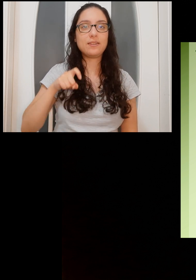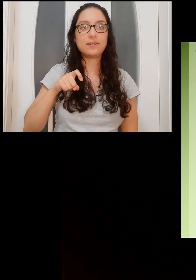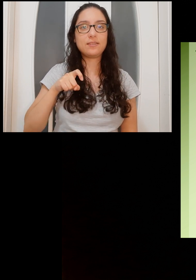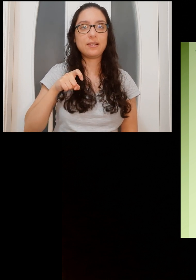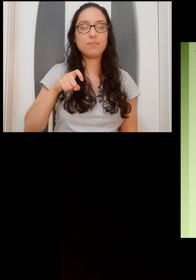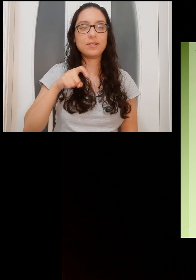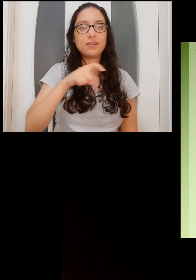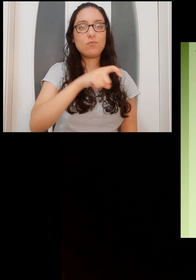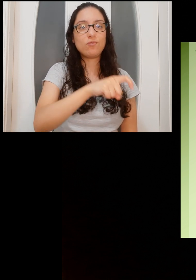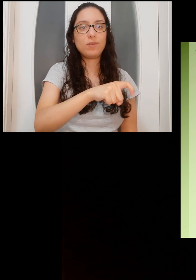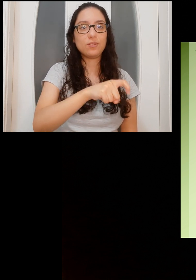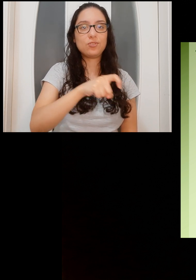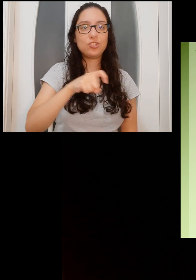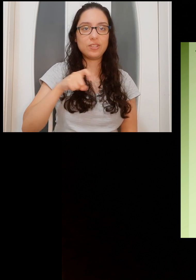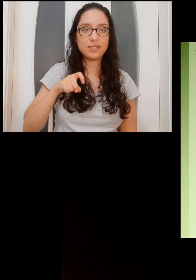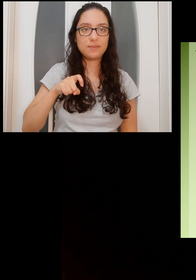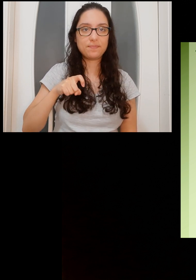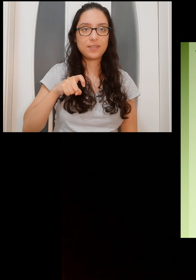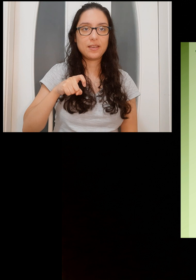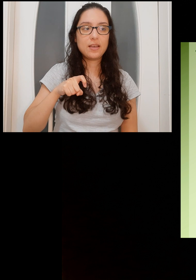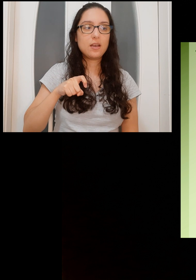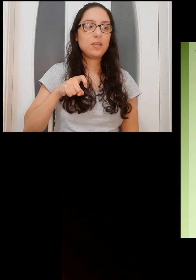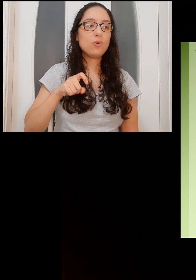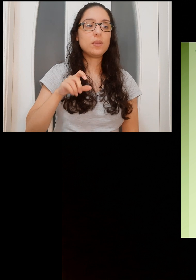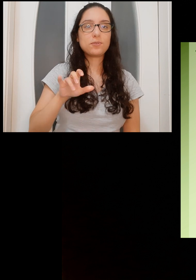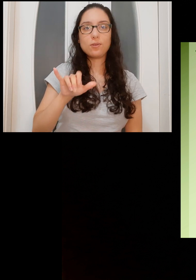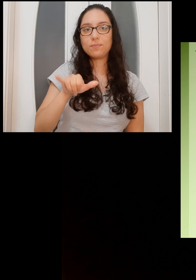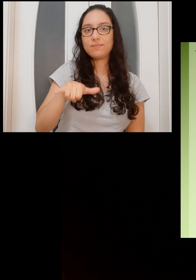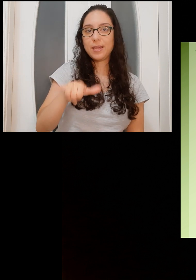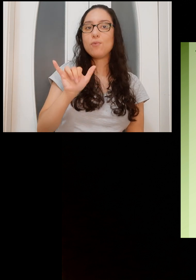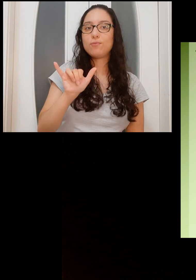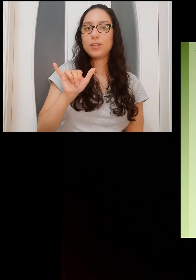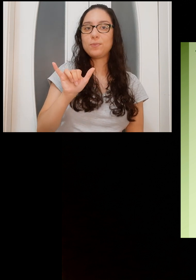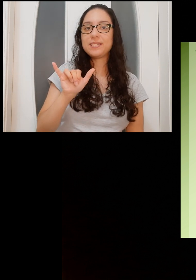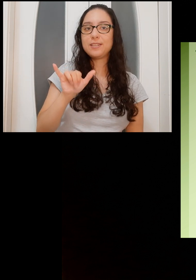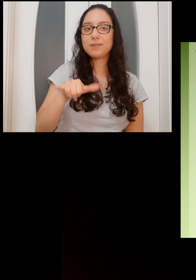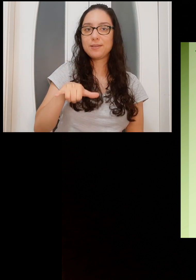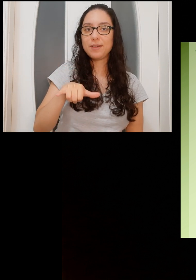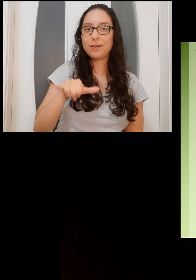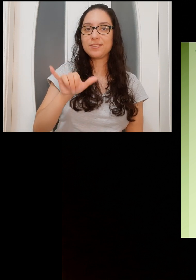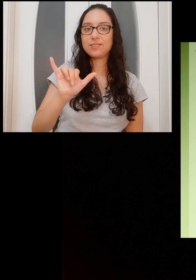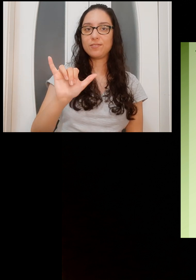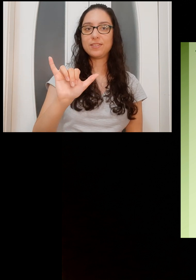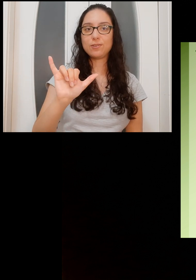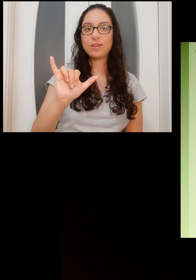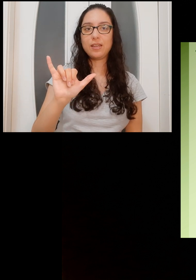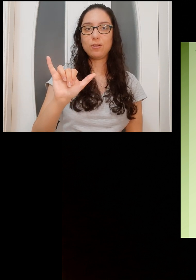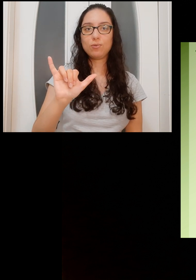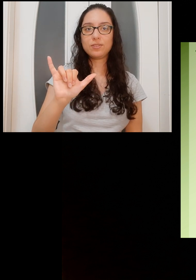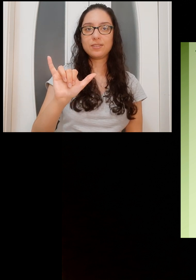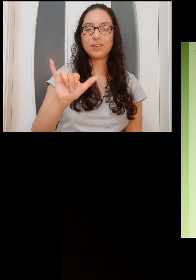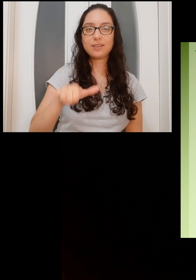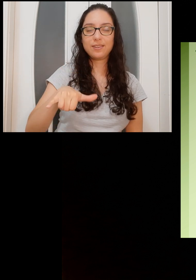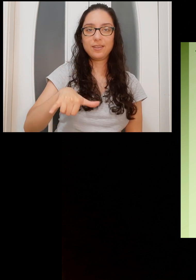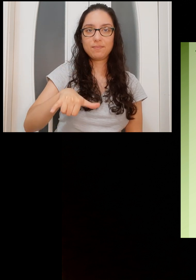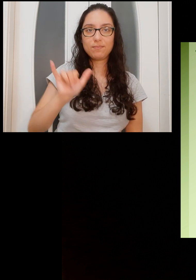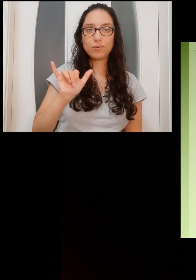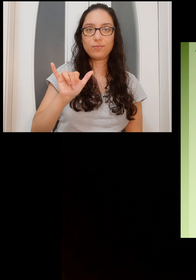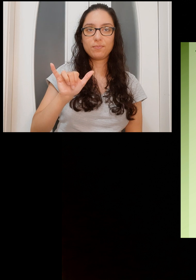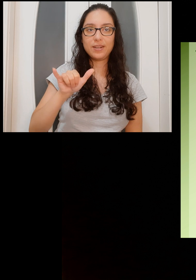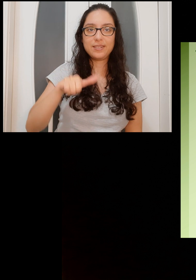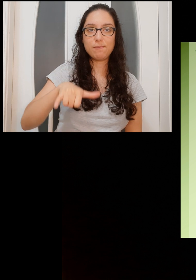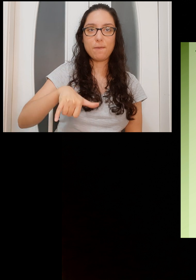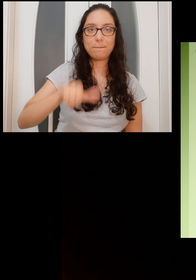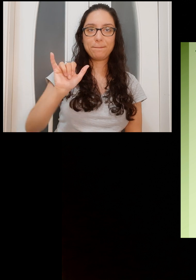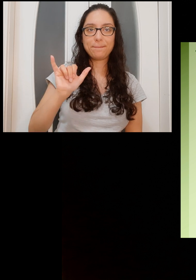Algumas letras na Libras têm movimento. X. E o Y tem movimento pra cima também, ó. Vocês vão fazer um hang loose assim, né? E